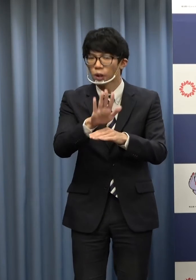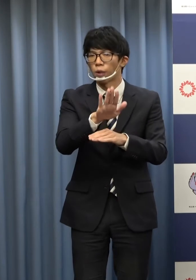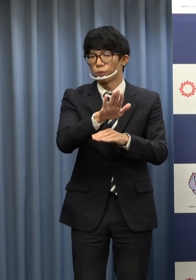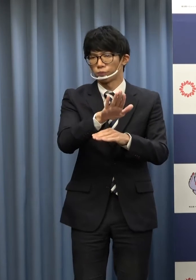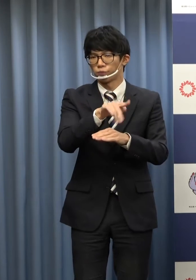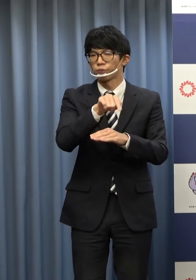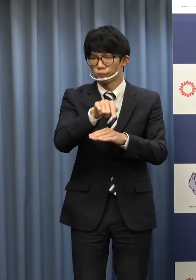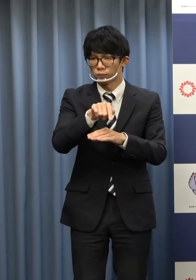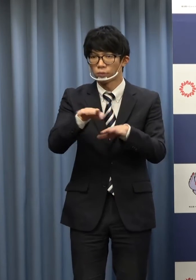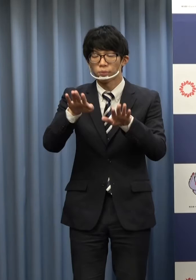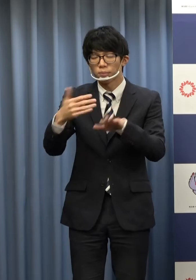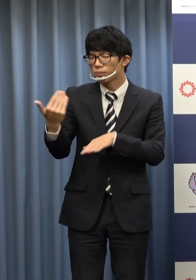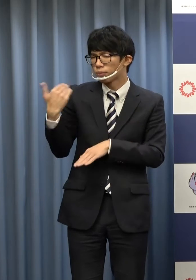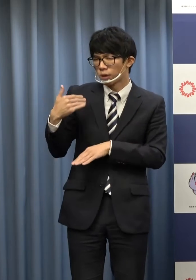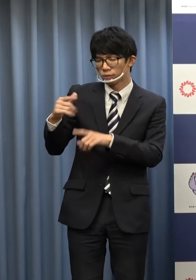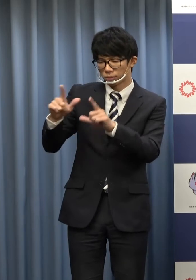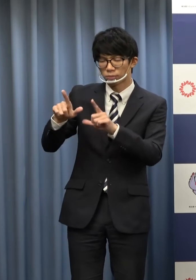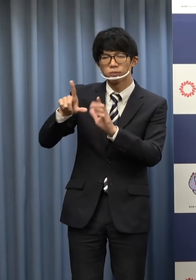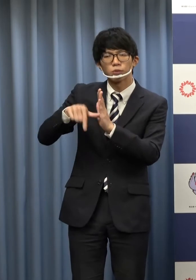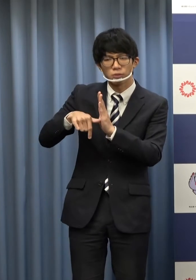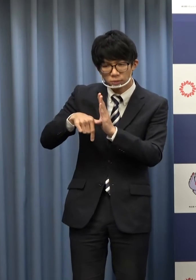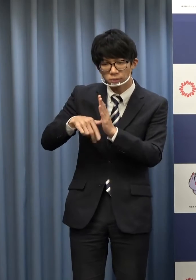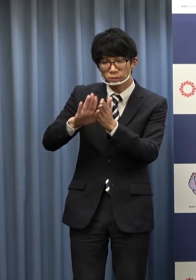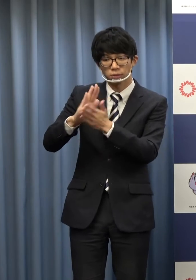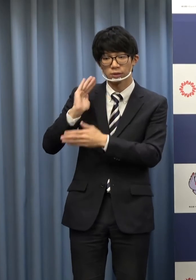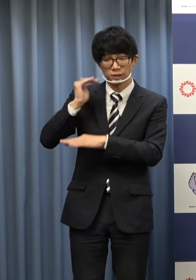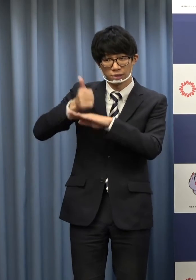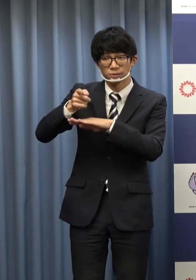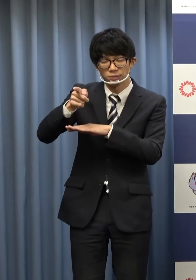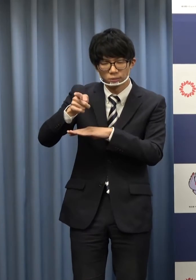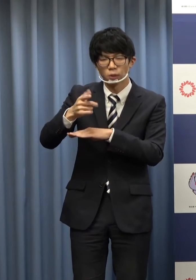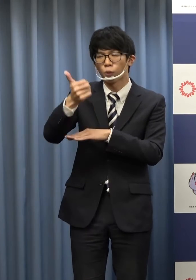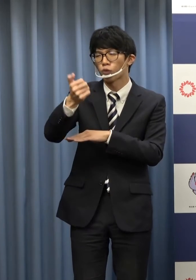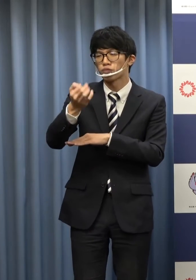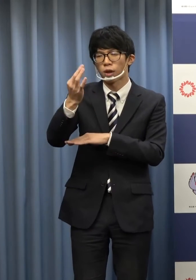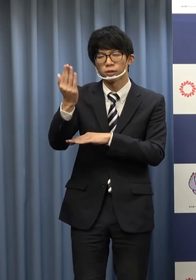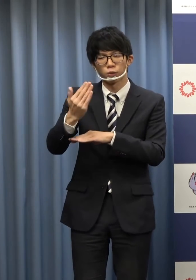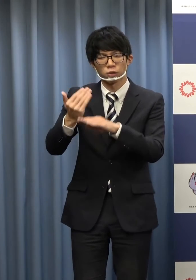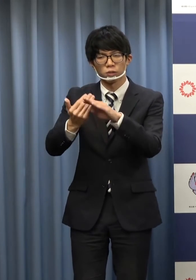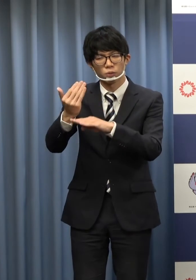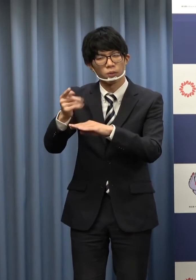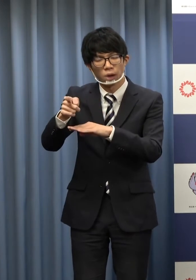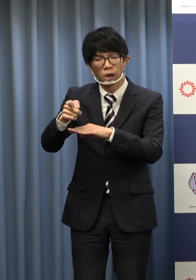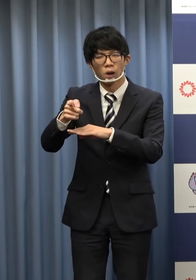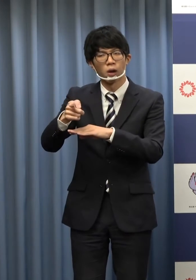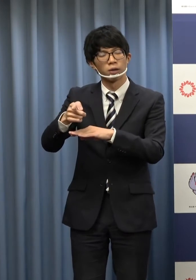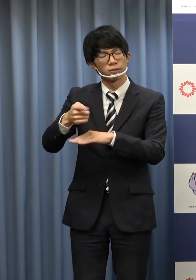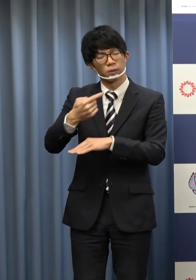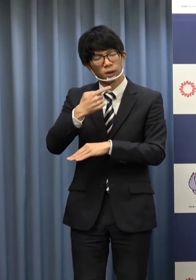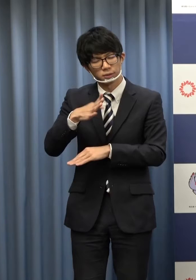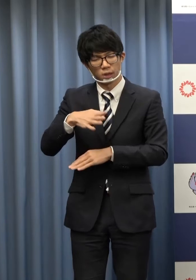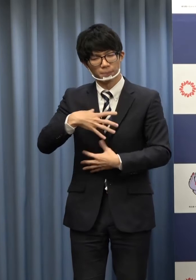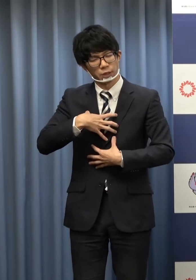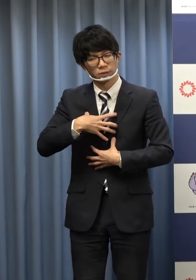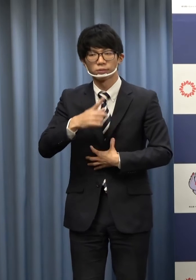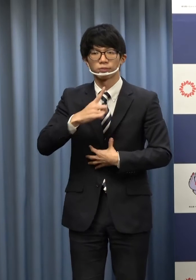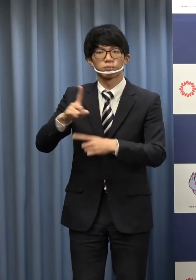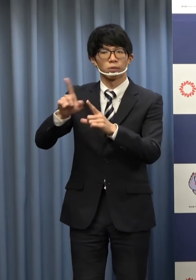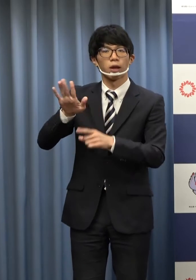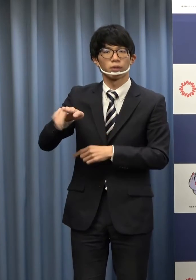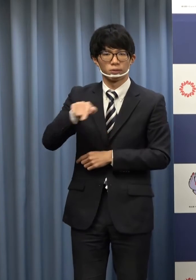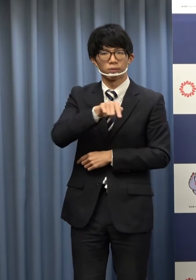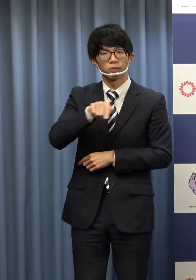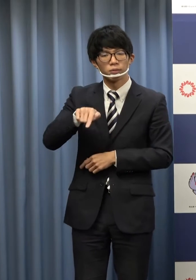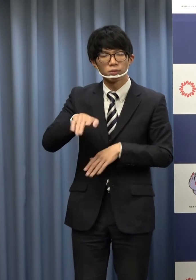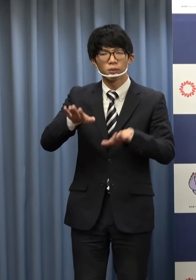が、このなぜ県内はいまだにその 57.2% という高い状況にあるのか、専門家の